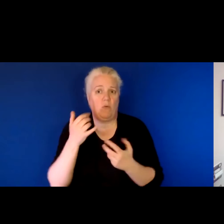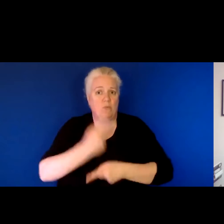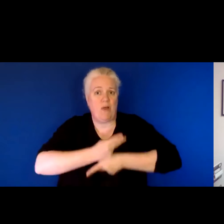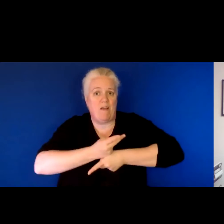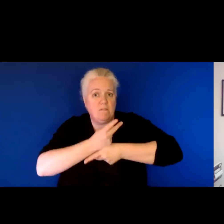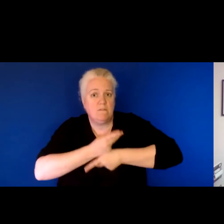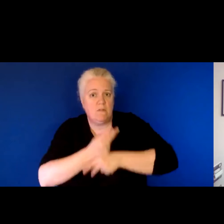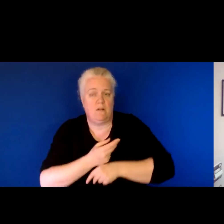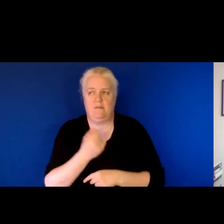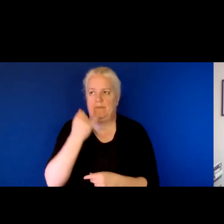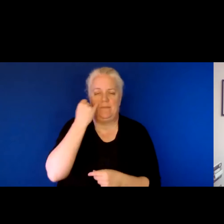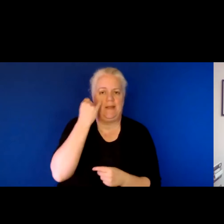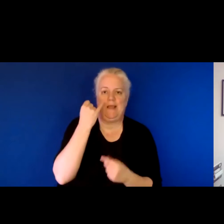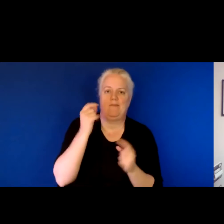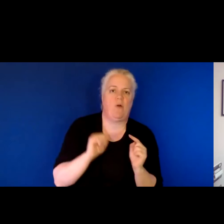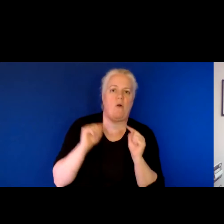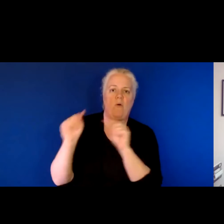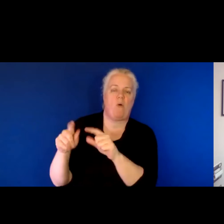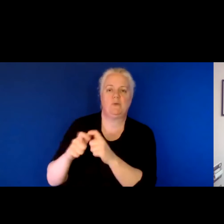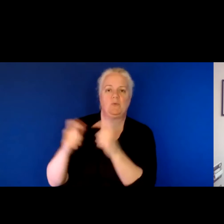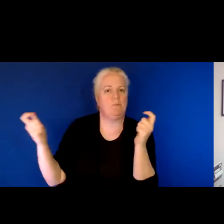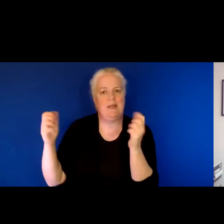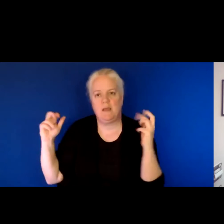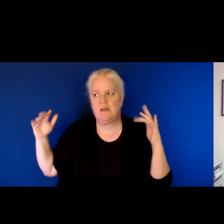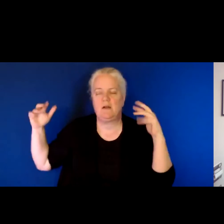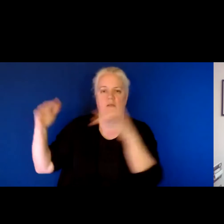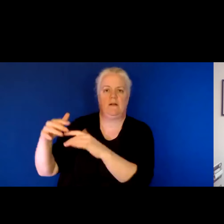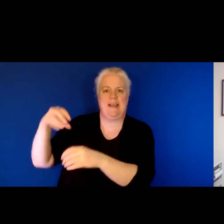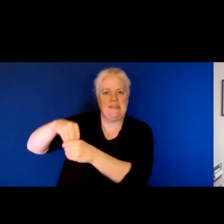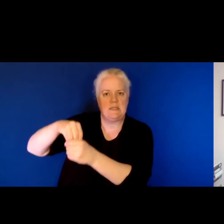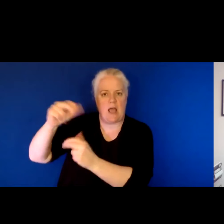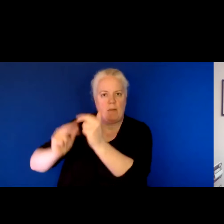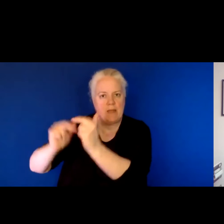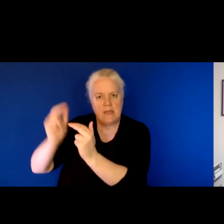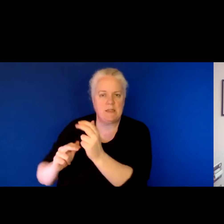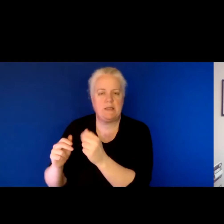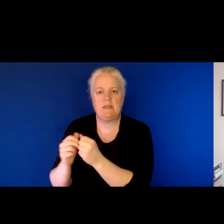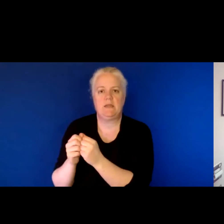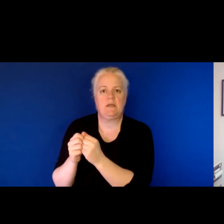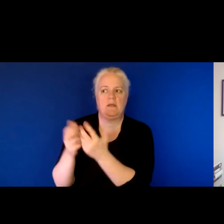罩的，然后是要有一个好的夜天，口罩是更加好。